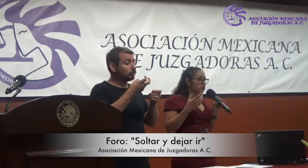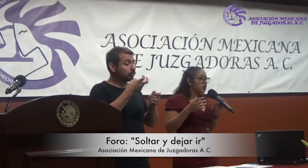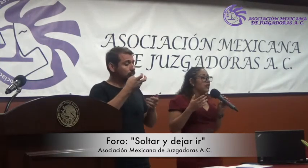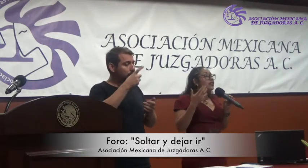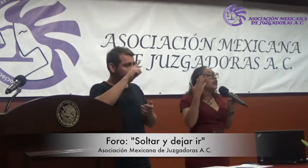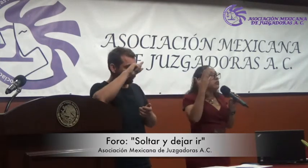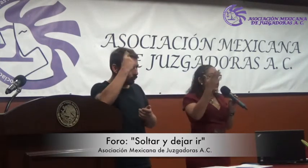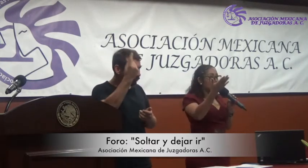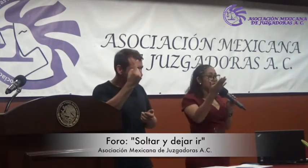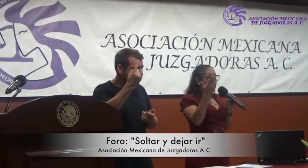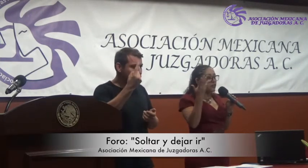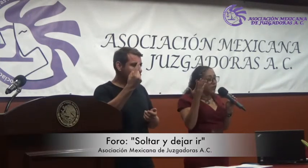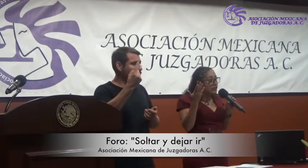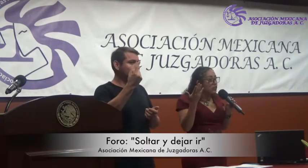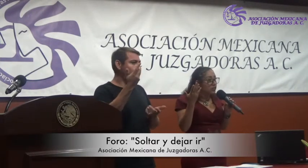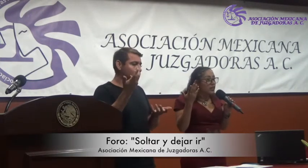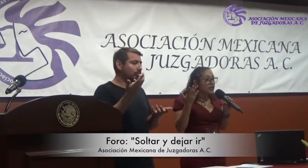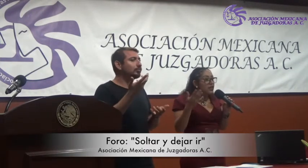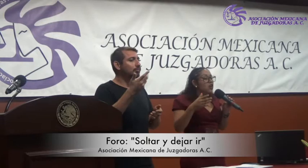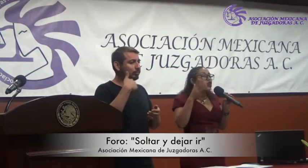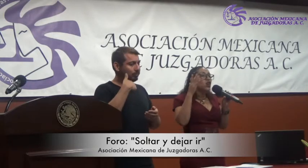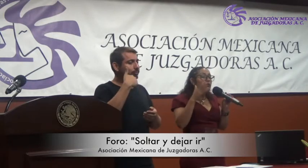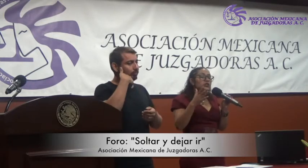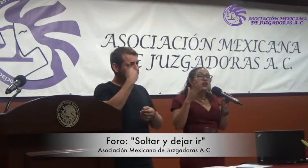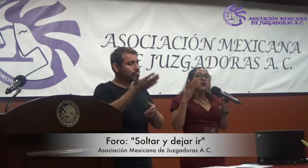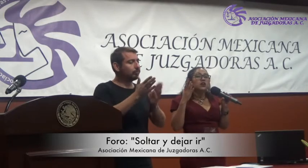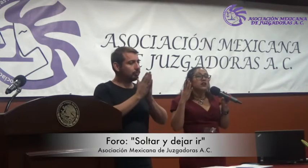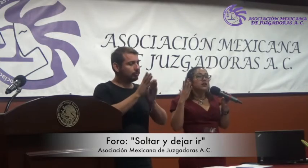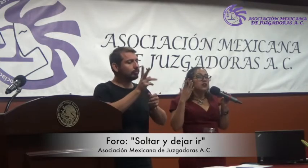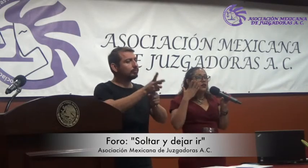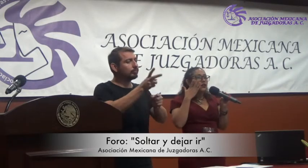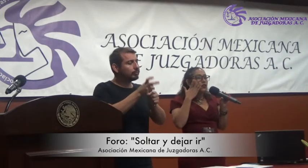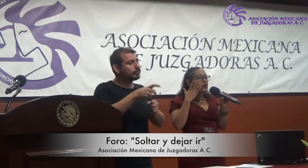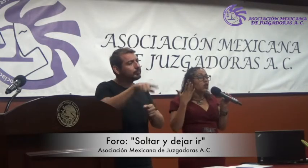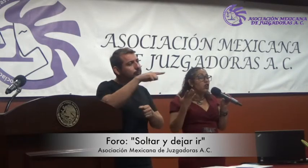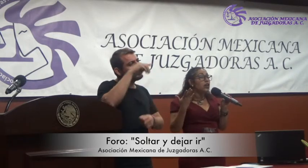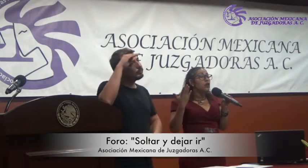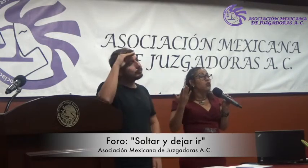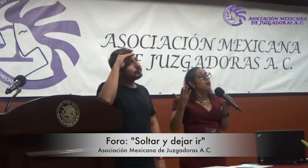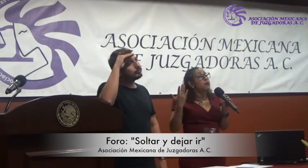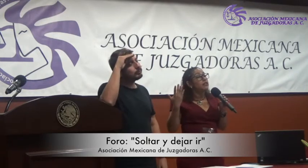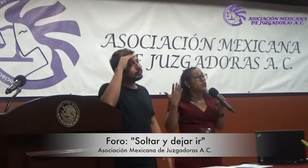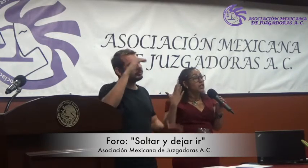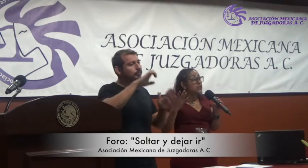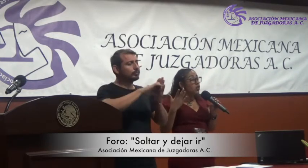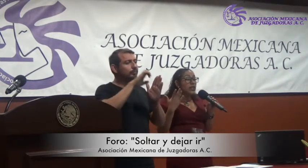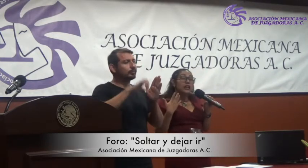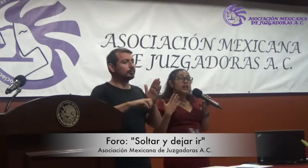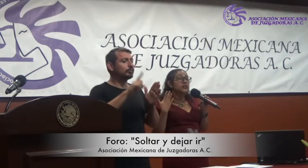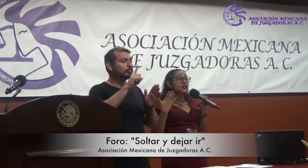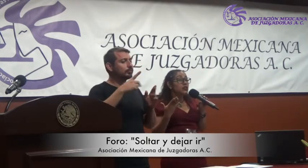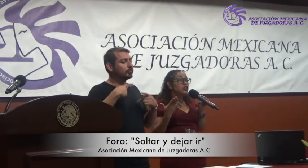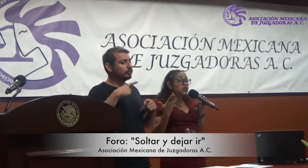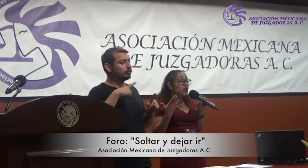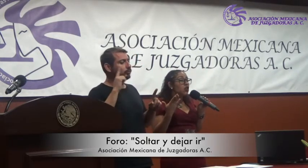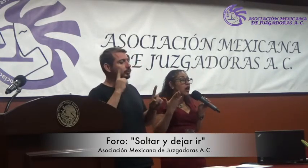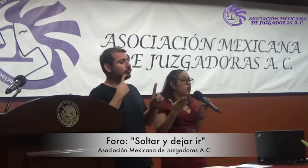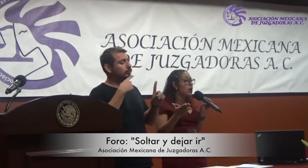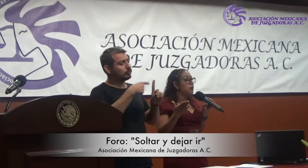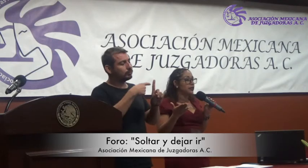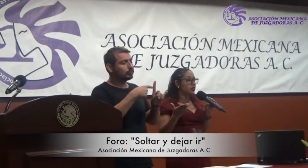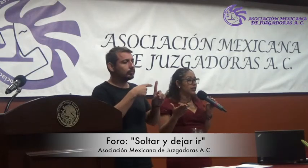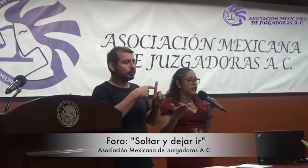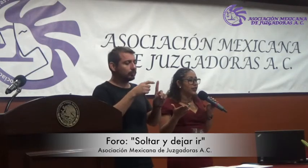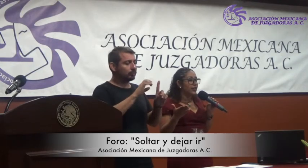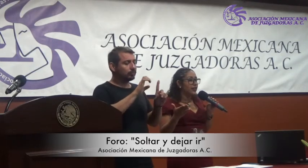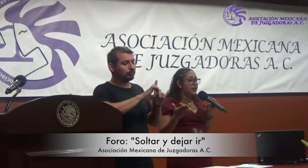doloroso, quiero invitarles a reflexionar cómo se coloca una persona sorda, en qué situación se coloca